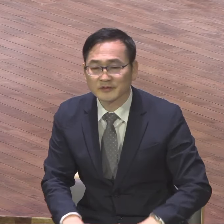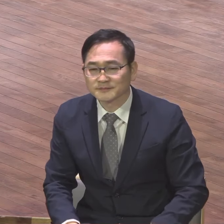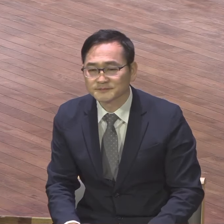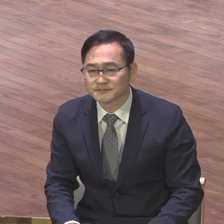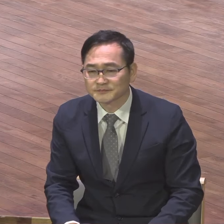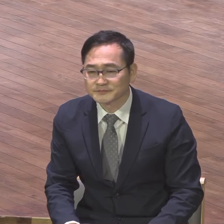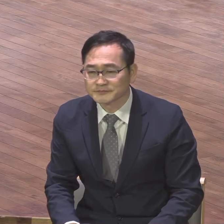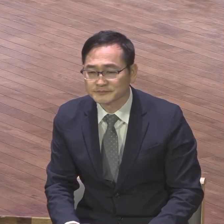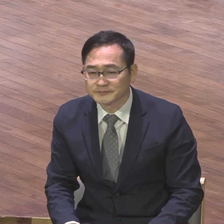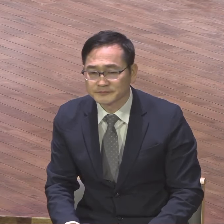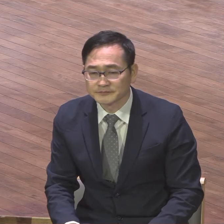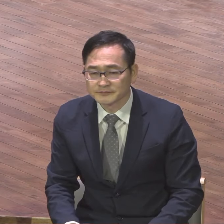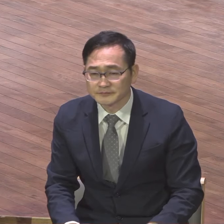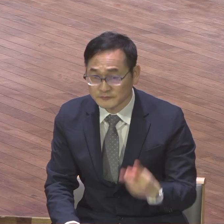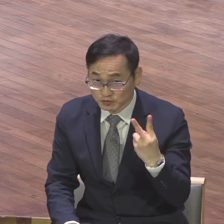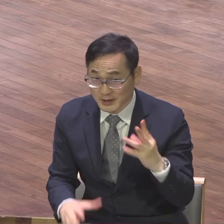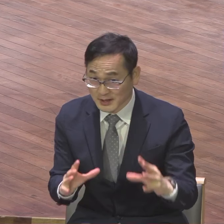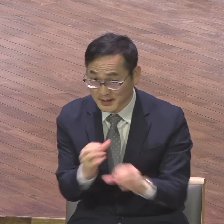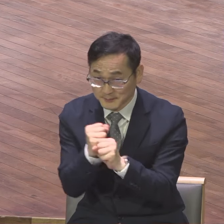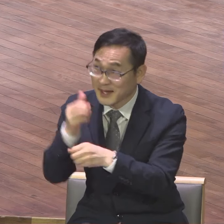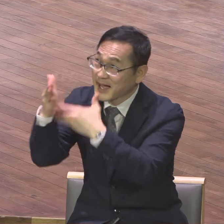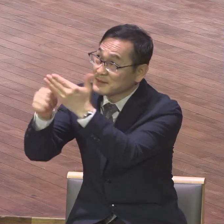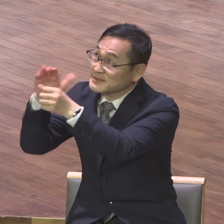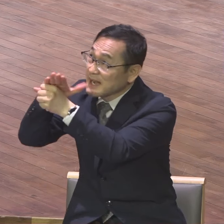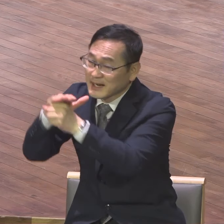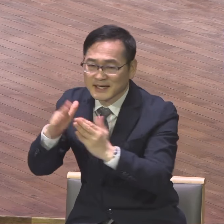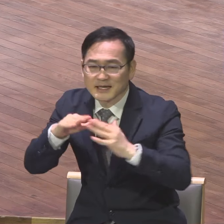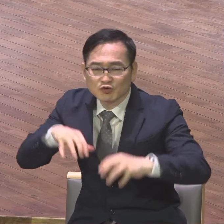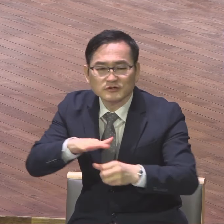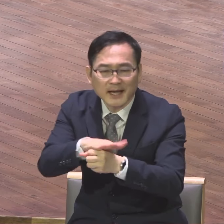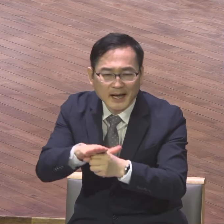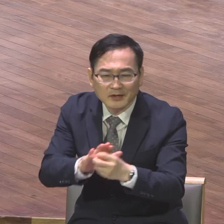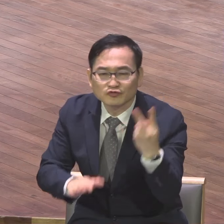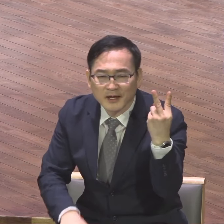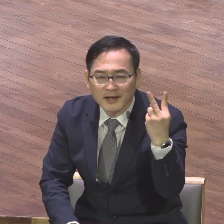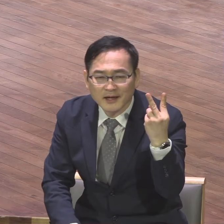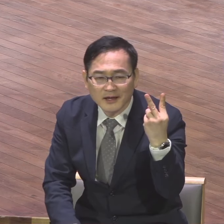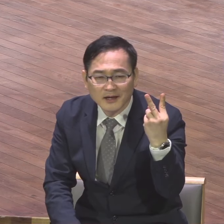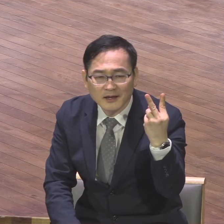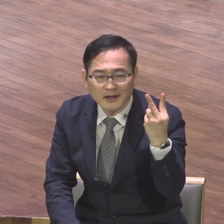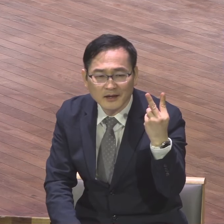한마디로 뭐예요? 이거 한마디로 줄이면 하나님 사랑, 이웃 사랑이에요.